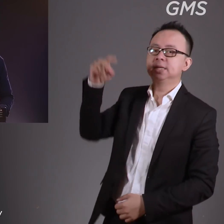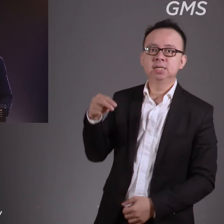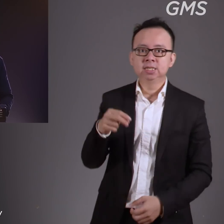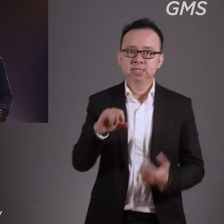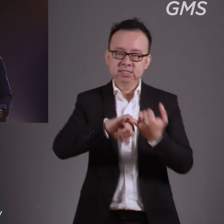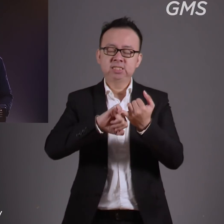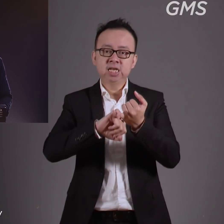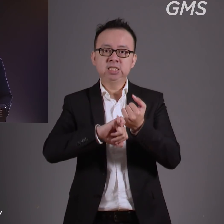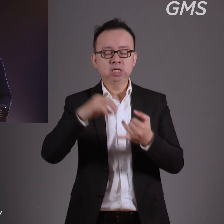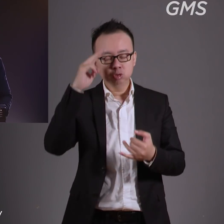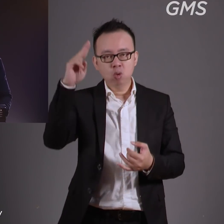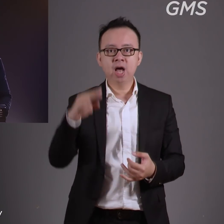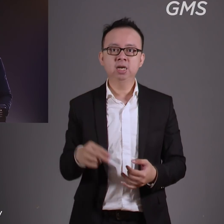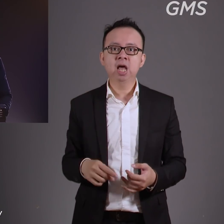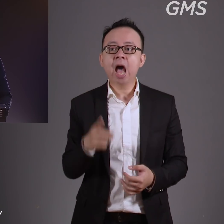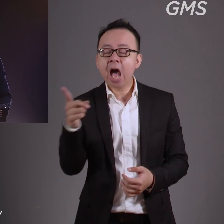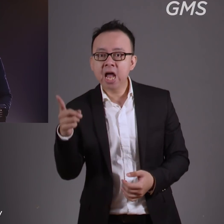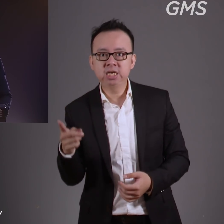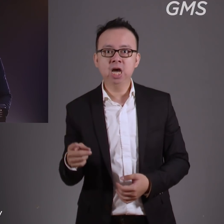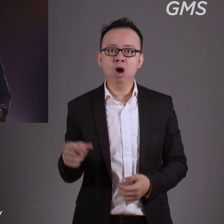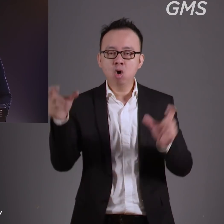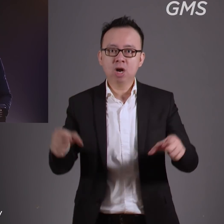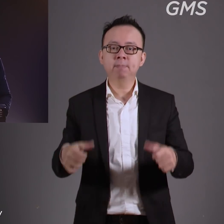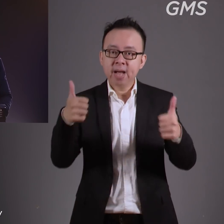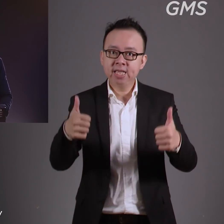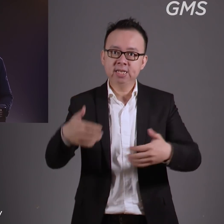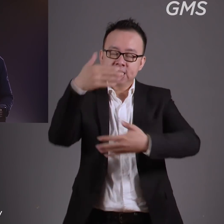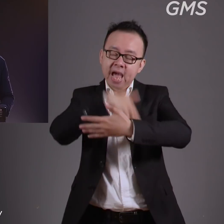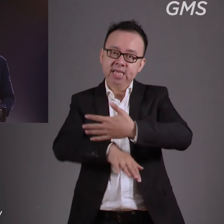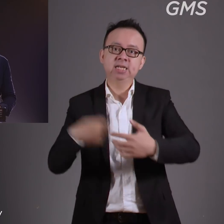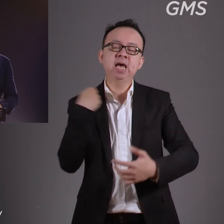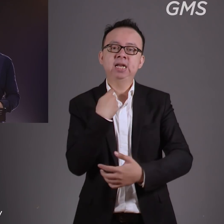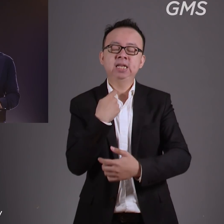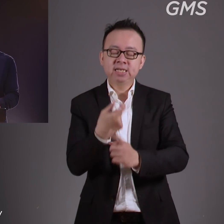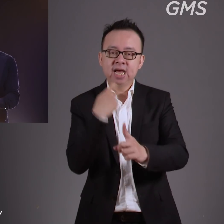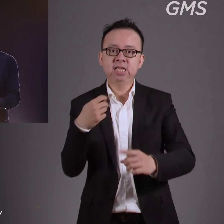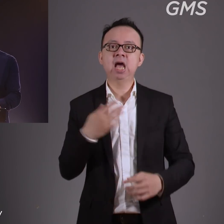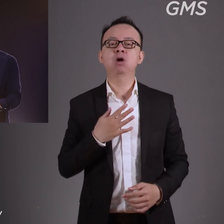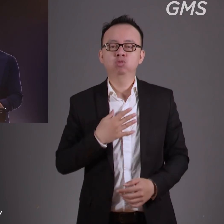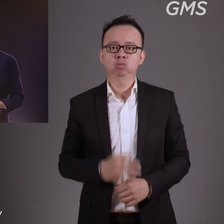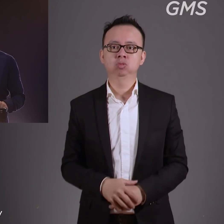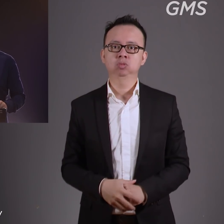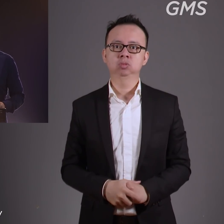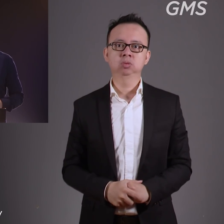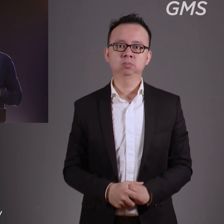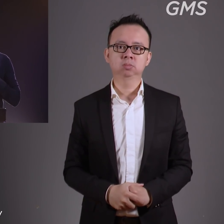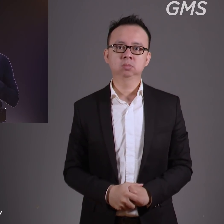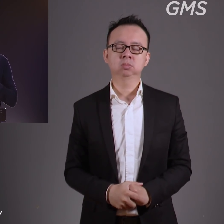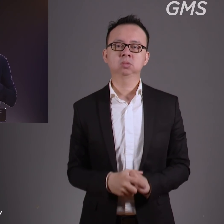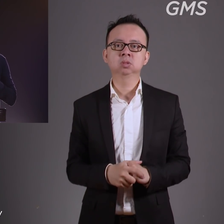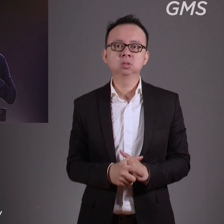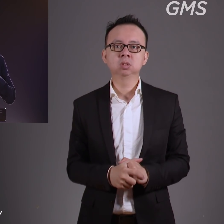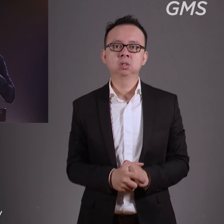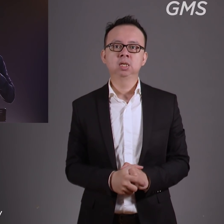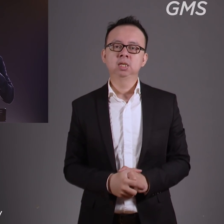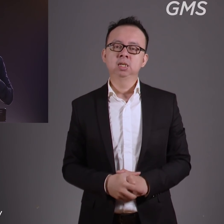pilihan akan dilahirkan in my family tree. Itu dia. Saya